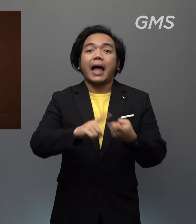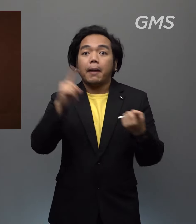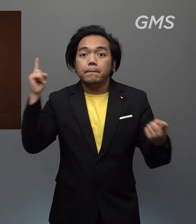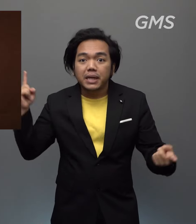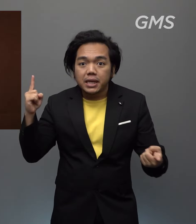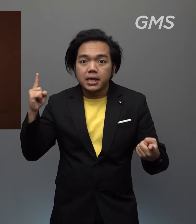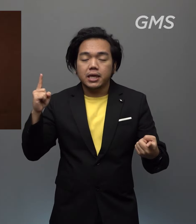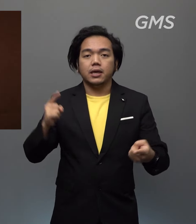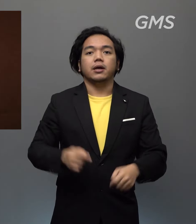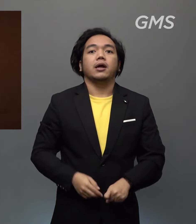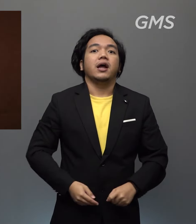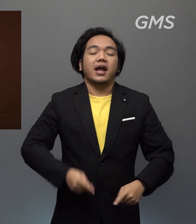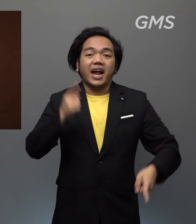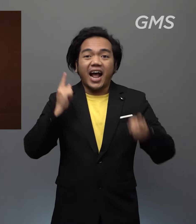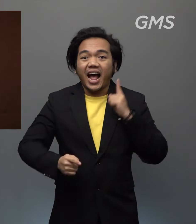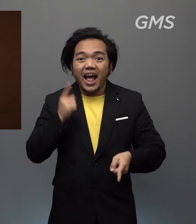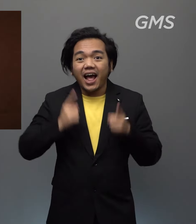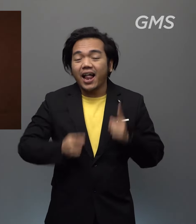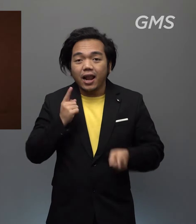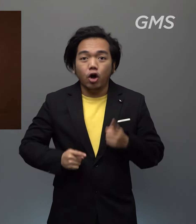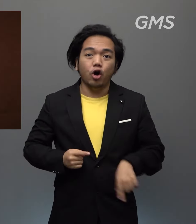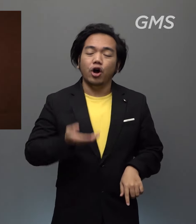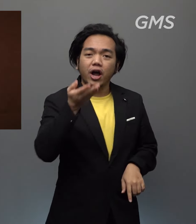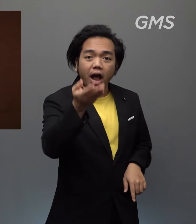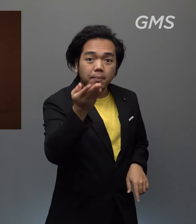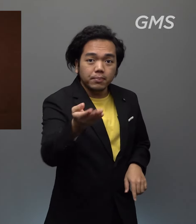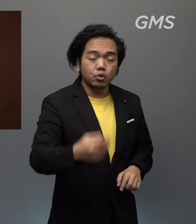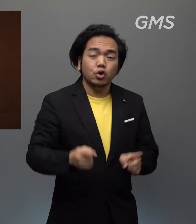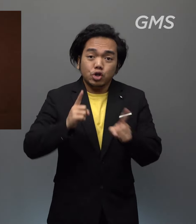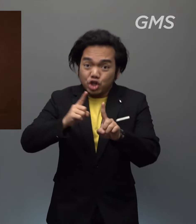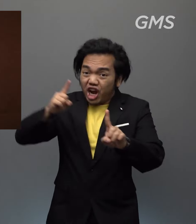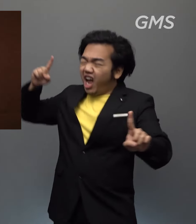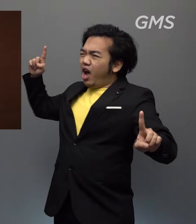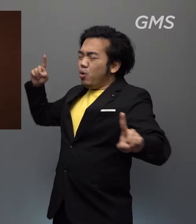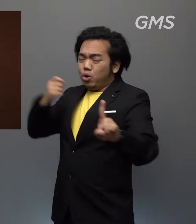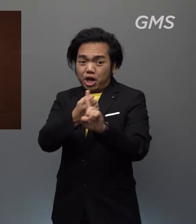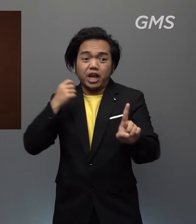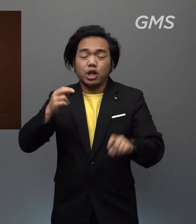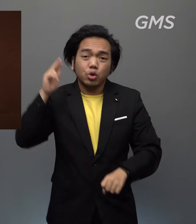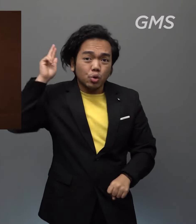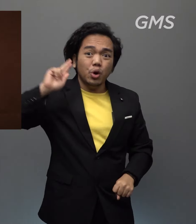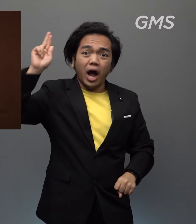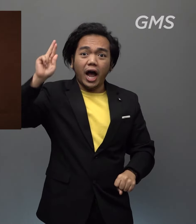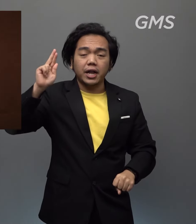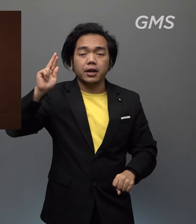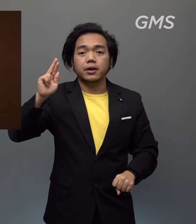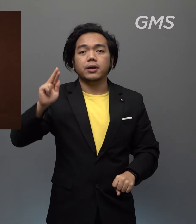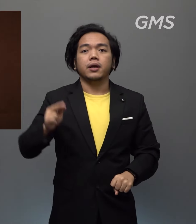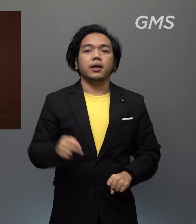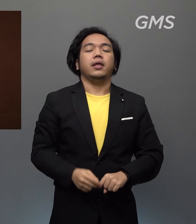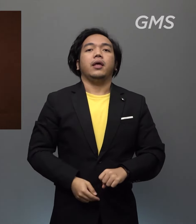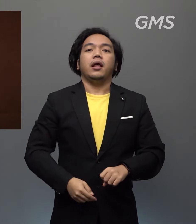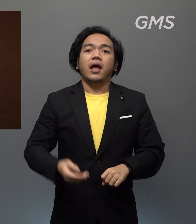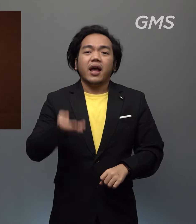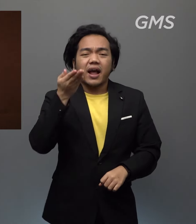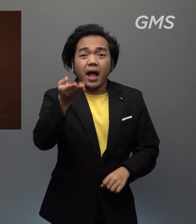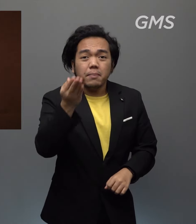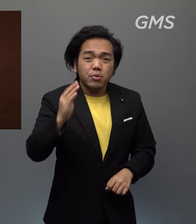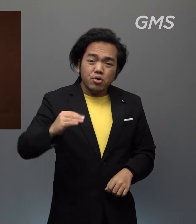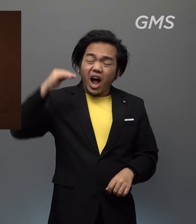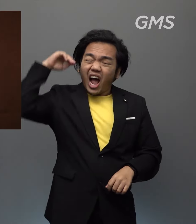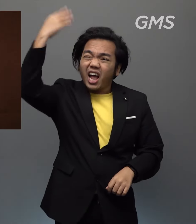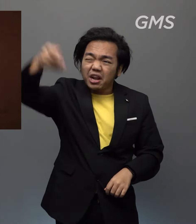sekalian. Bagi orang-orang yang memutuskan jauh kepada Tuhan, maka orang-orang ini di dalam keterpurukannya akan menangis dan